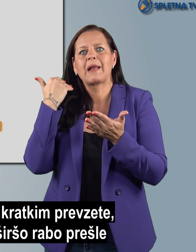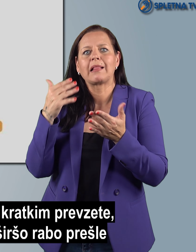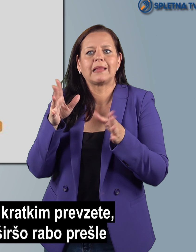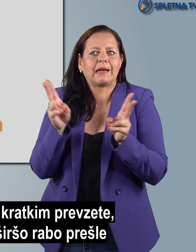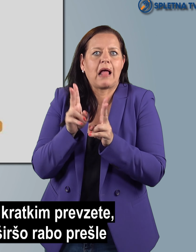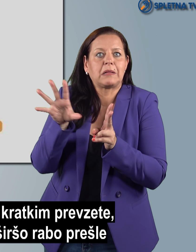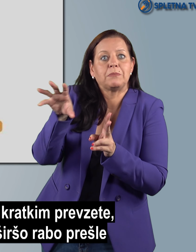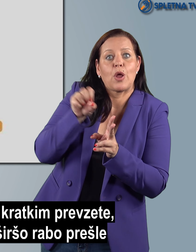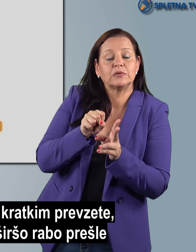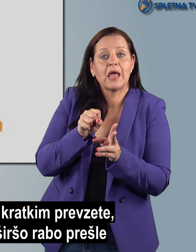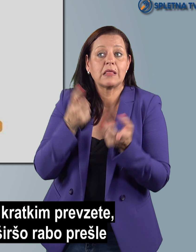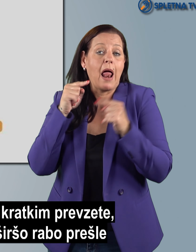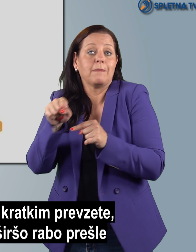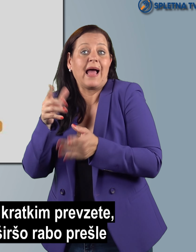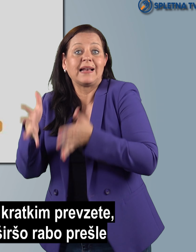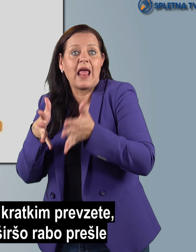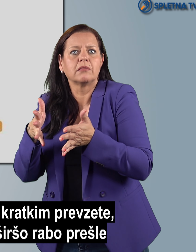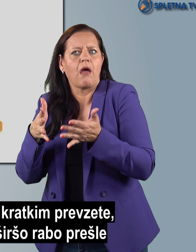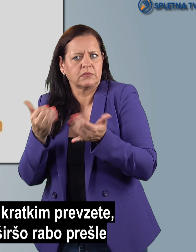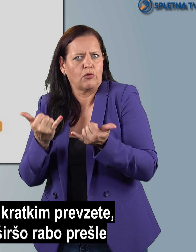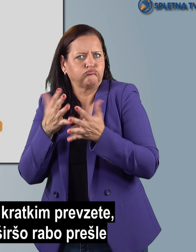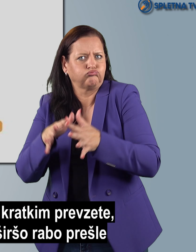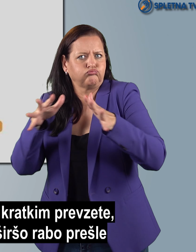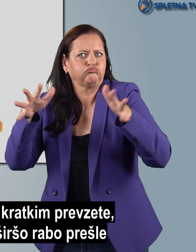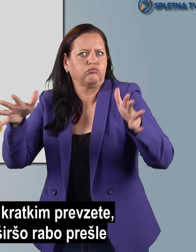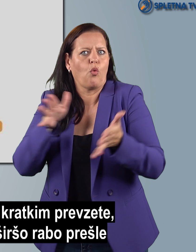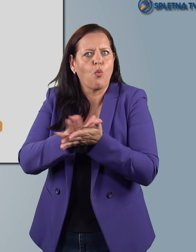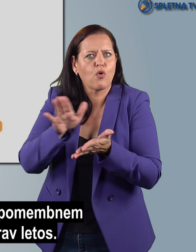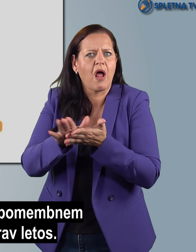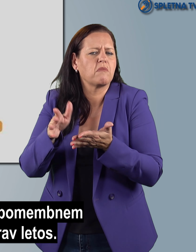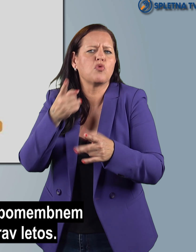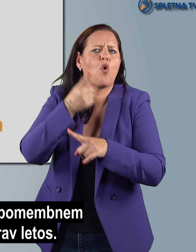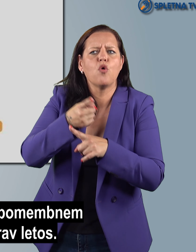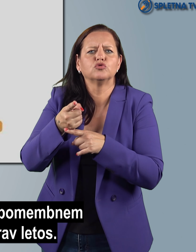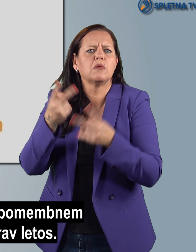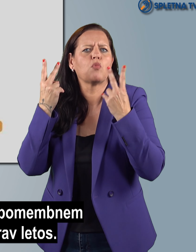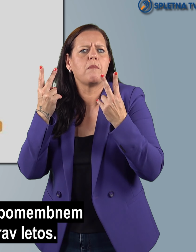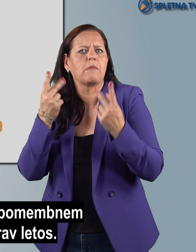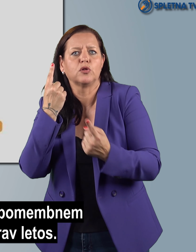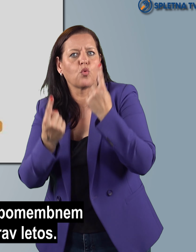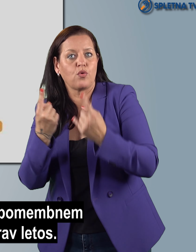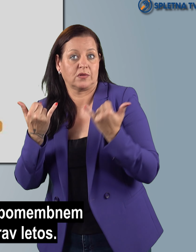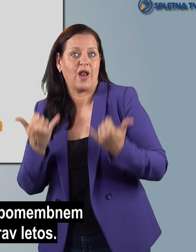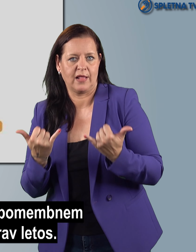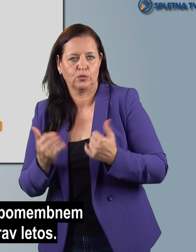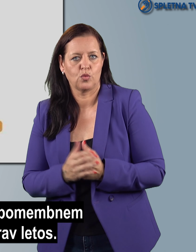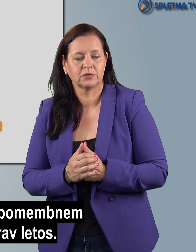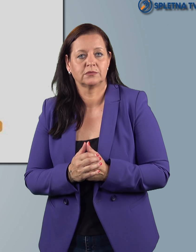pred kratkim prevzete, ali kretnje, ki so v širšo rabo prešle ob določenem pomembnem dogodku prav